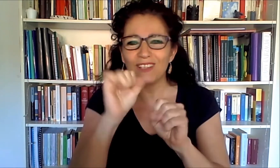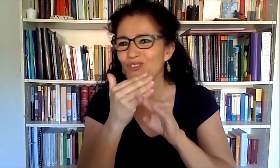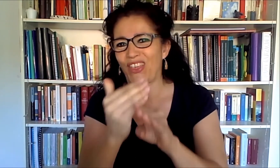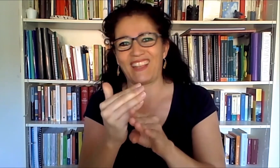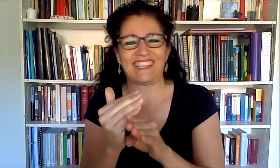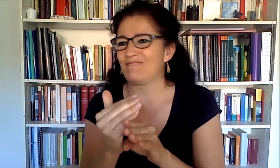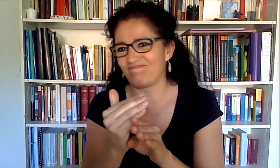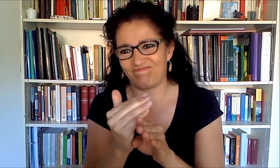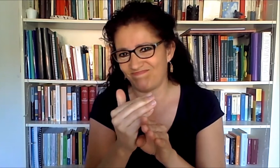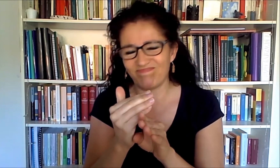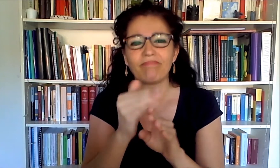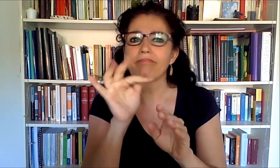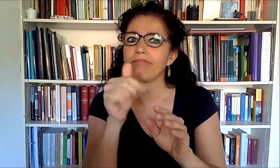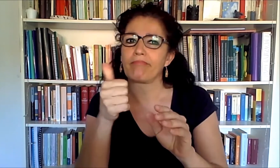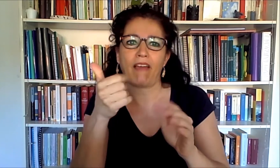la lengua mayoritaria en el ámbito público.